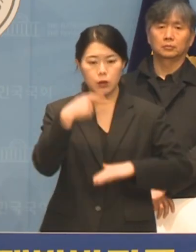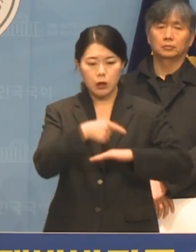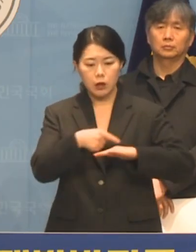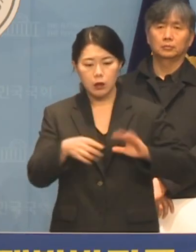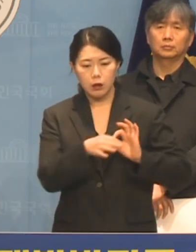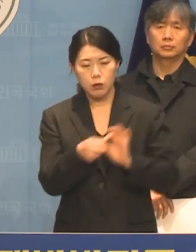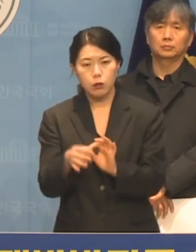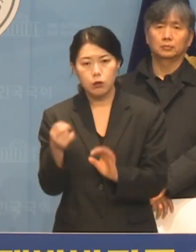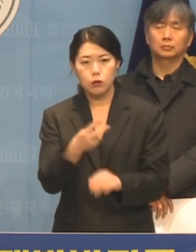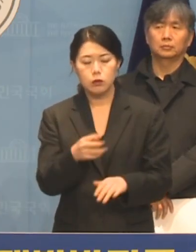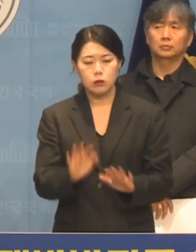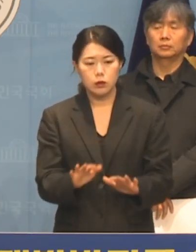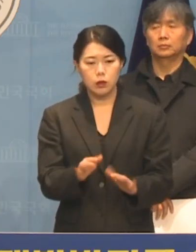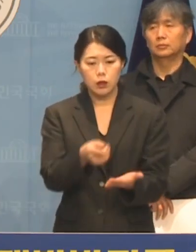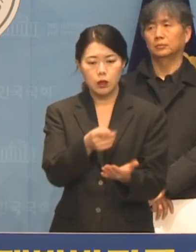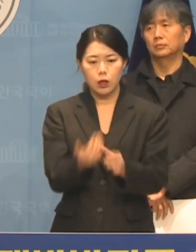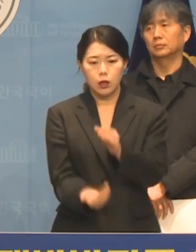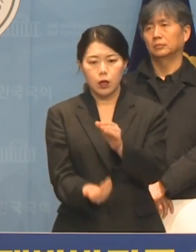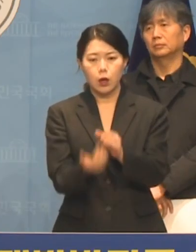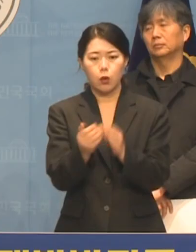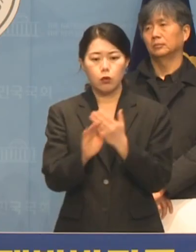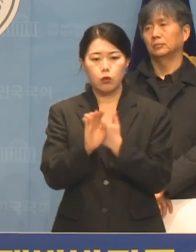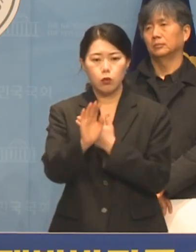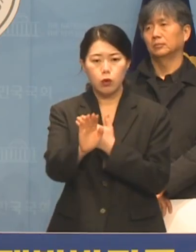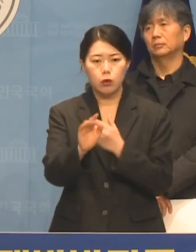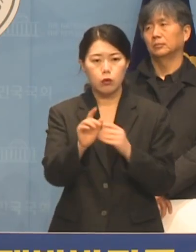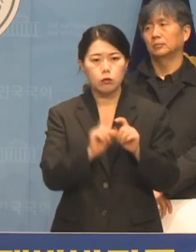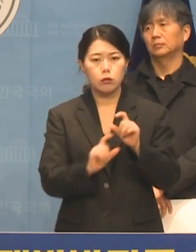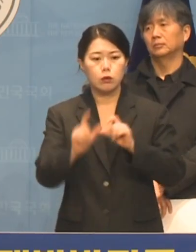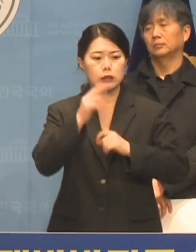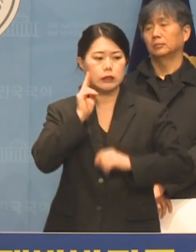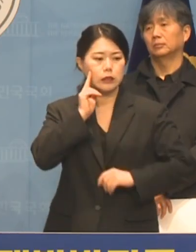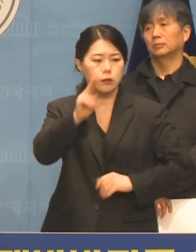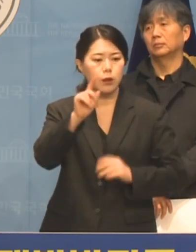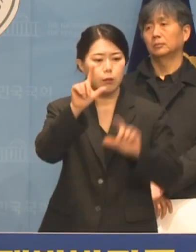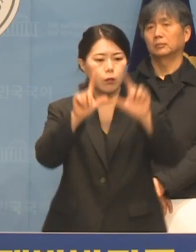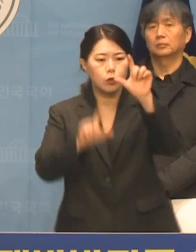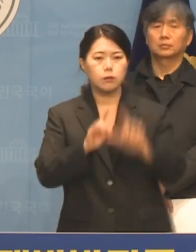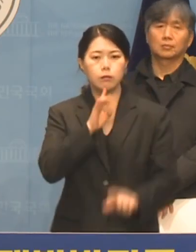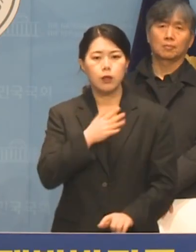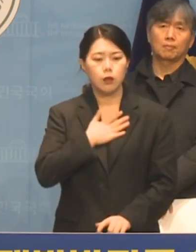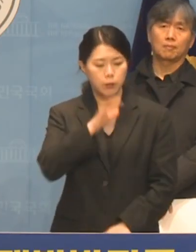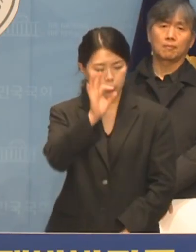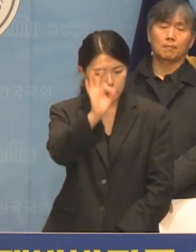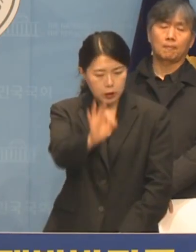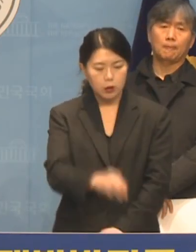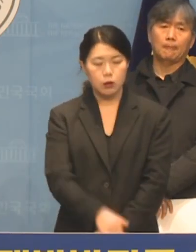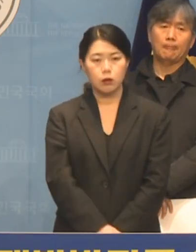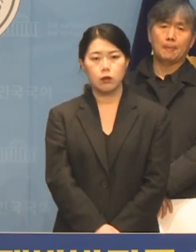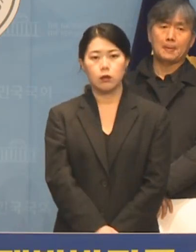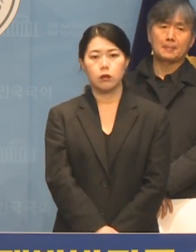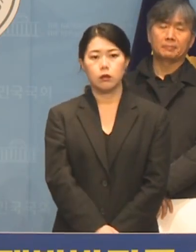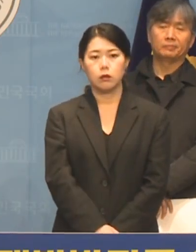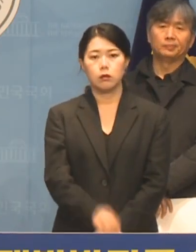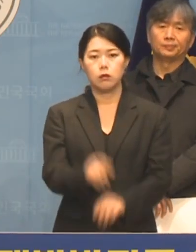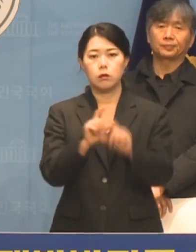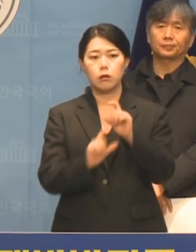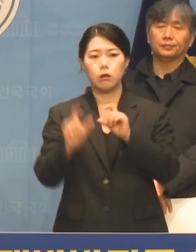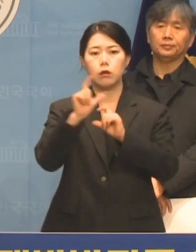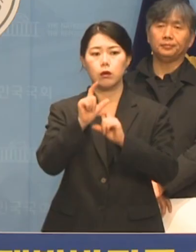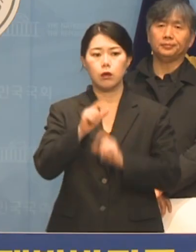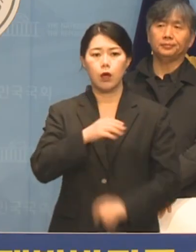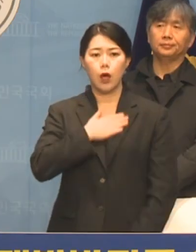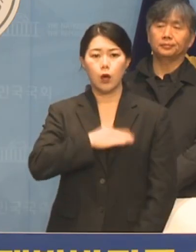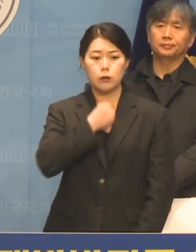사고 당시보다 더 처참한 모습만이 유족에게 남겨졌습니다. 뿐만 아니라 그토록